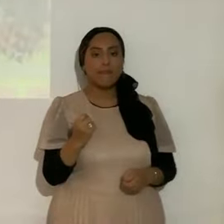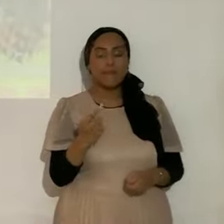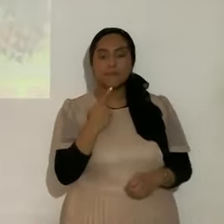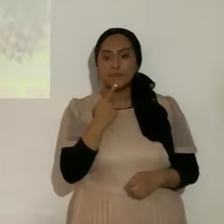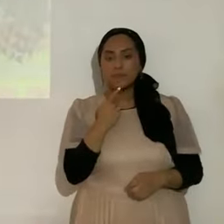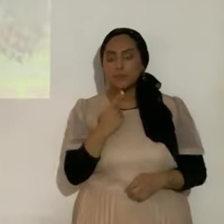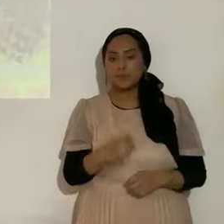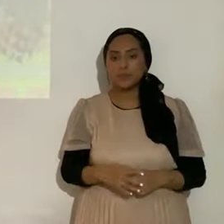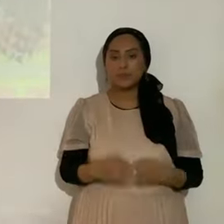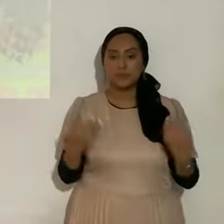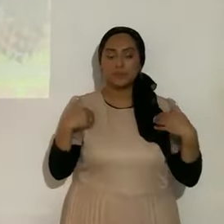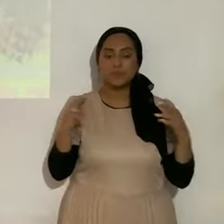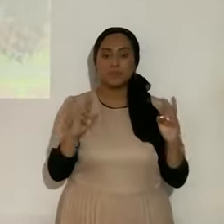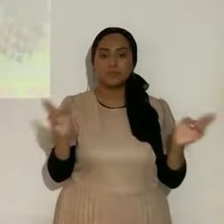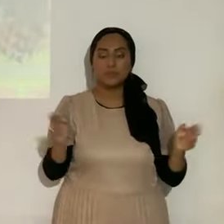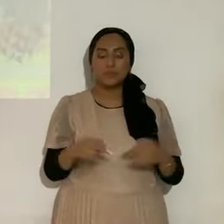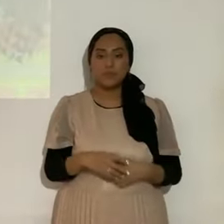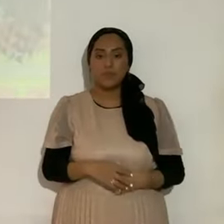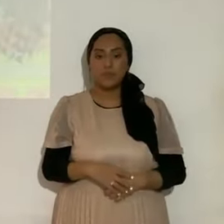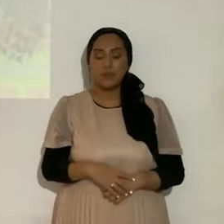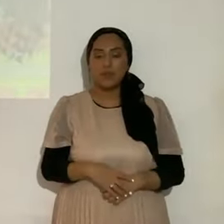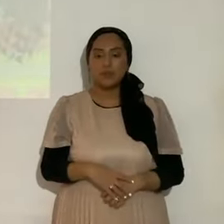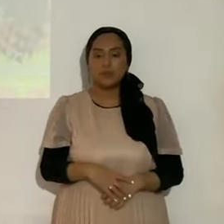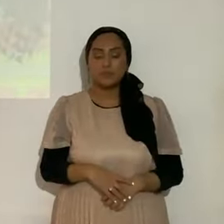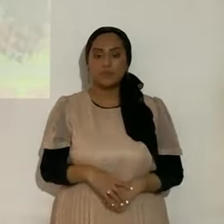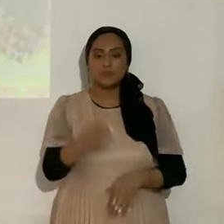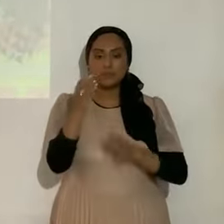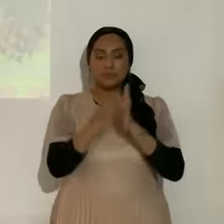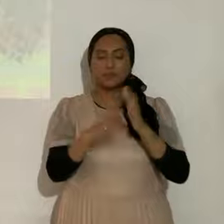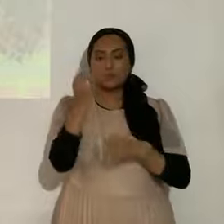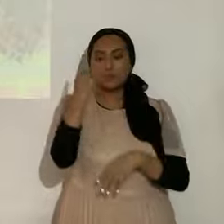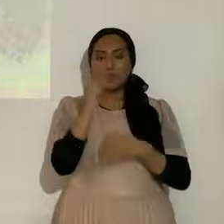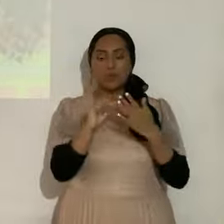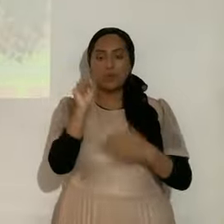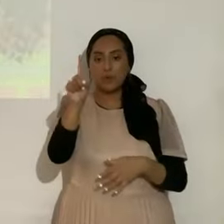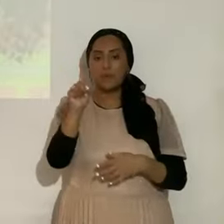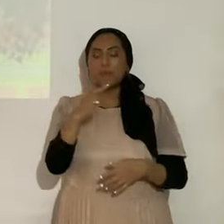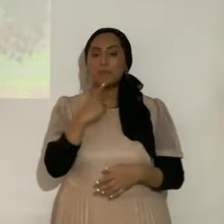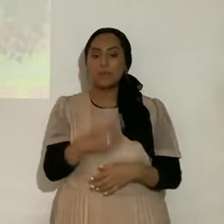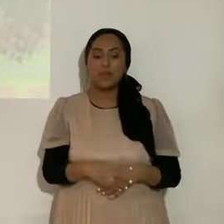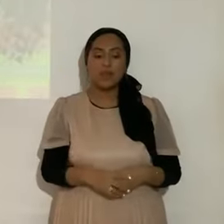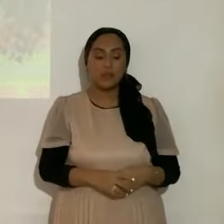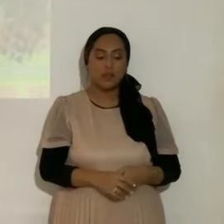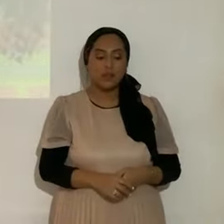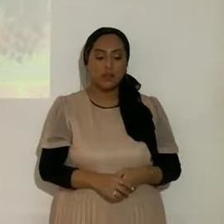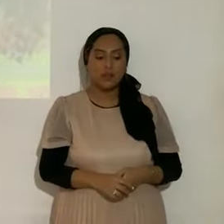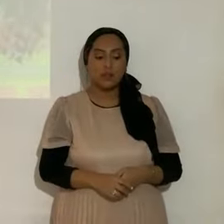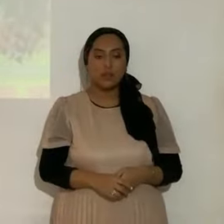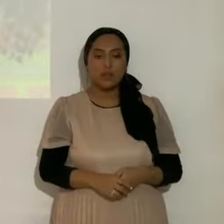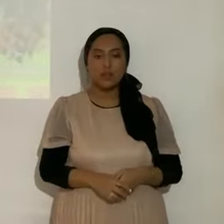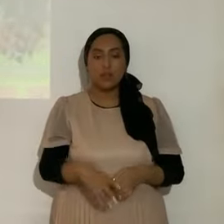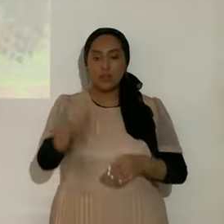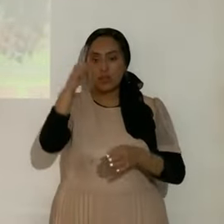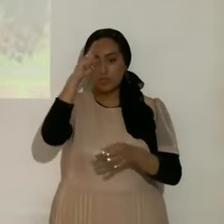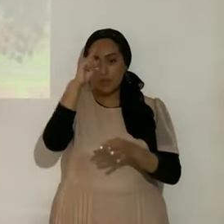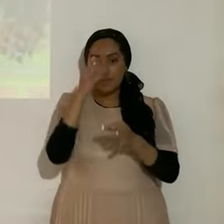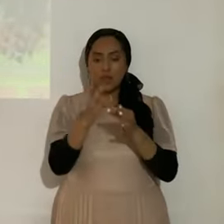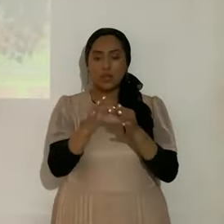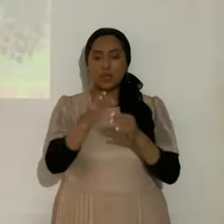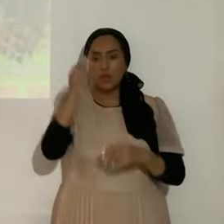dice así, ¿ya lo tienen? Dice, Hebreos capítulo 11, verso 1, dice, es pues la fe,